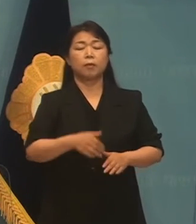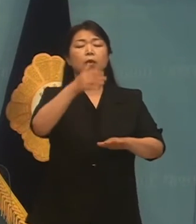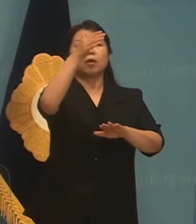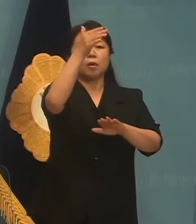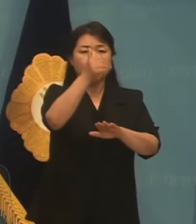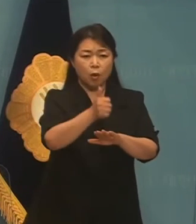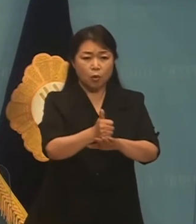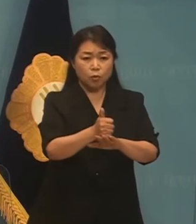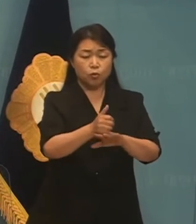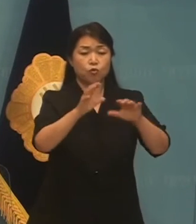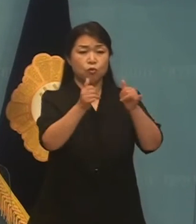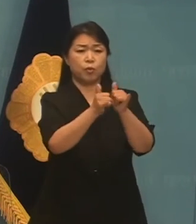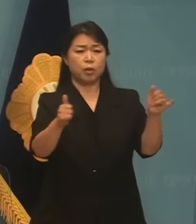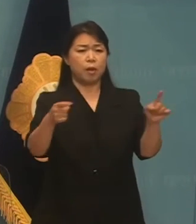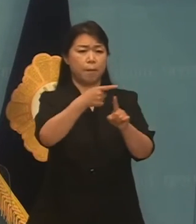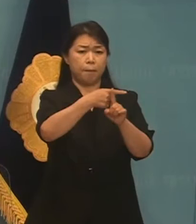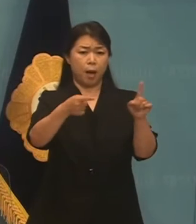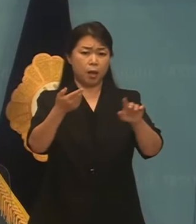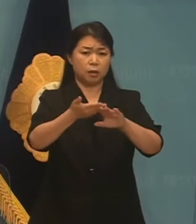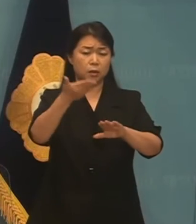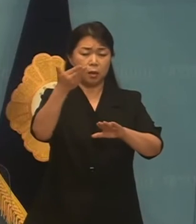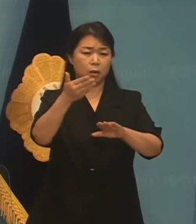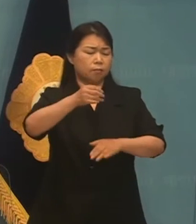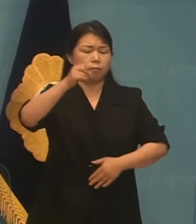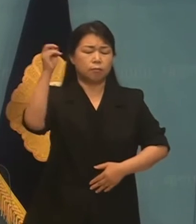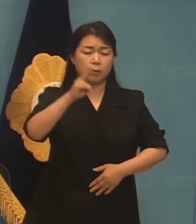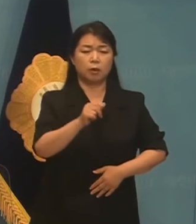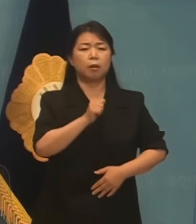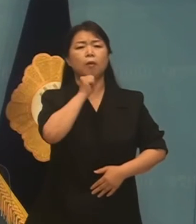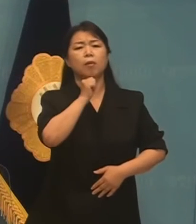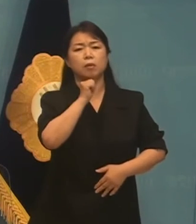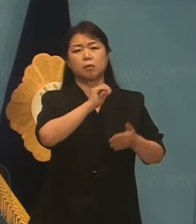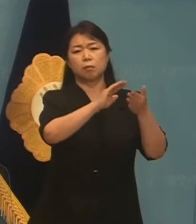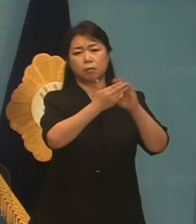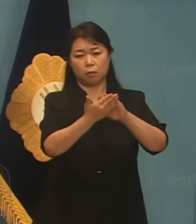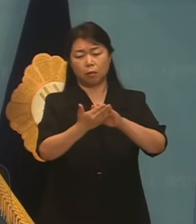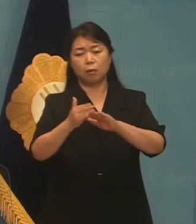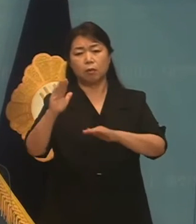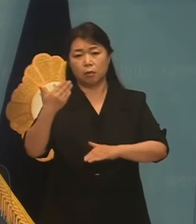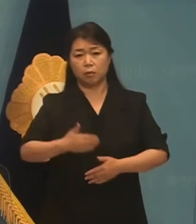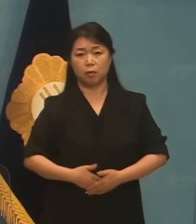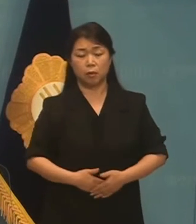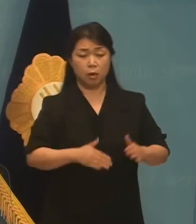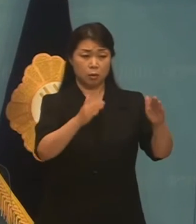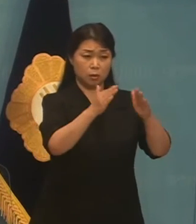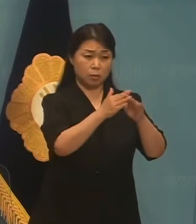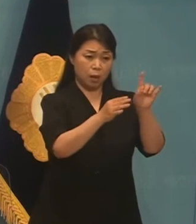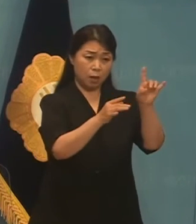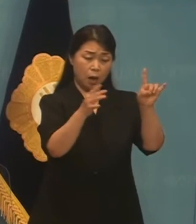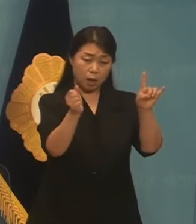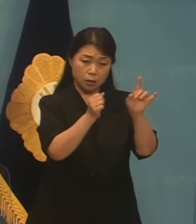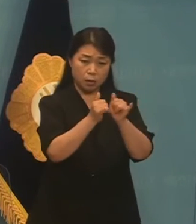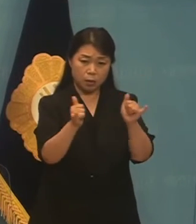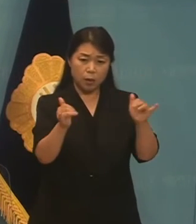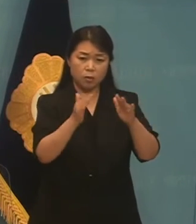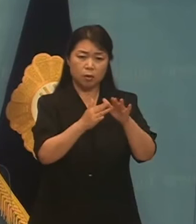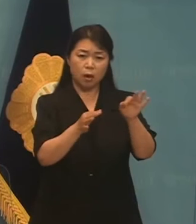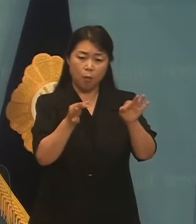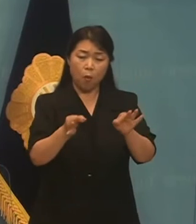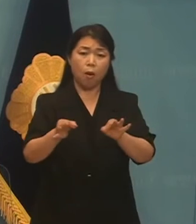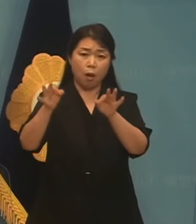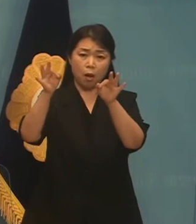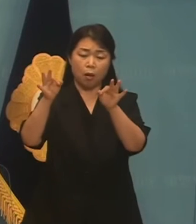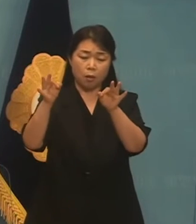결국 국민 절반이 벼락거지가 되었습니다. 1주택자 중에 집값이 올랐다고